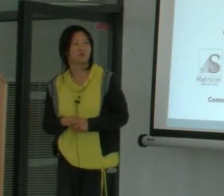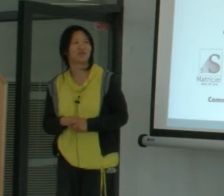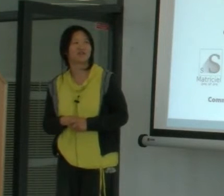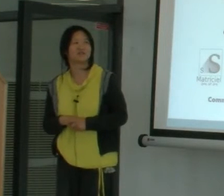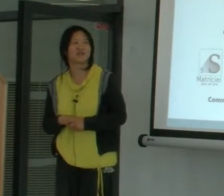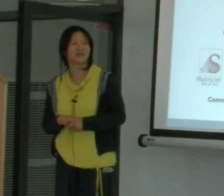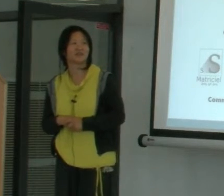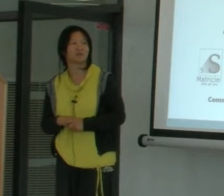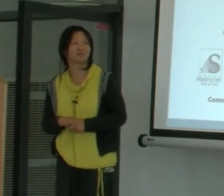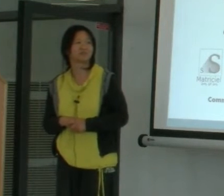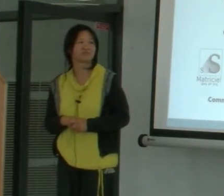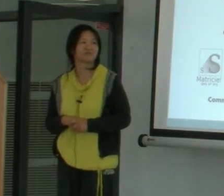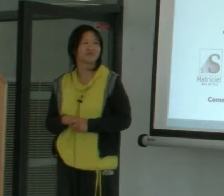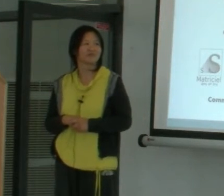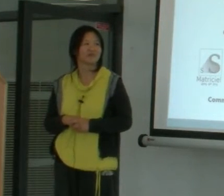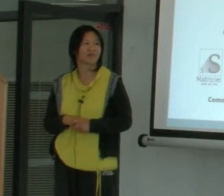Bon. On va expliquer, attends.